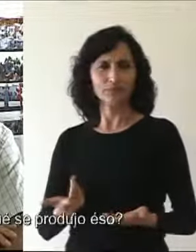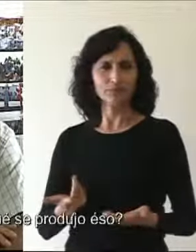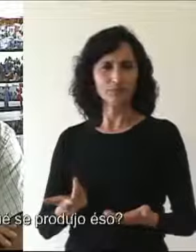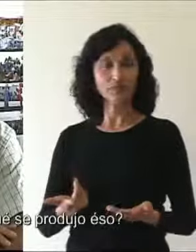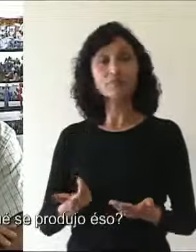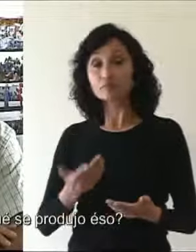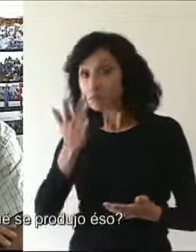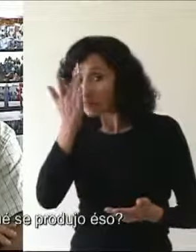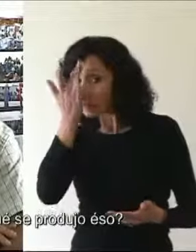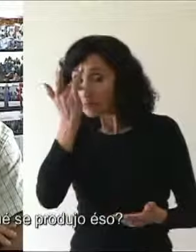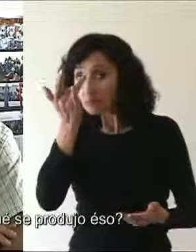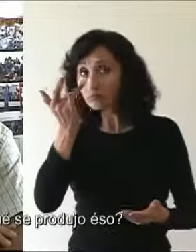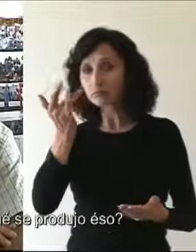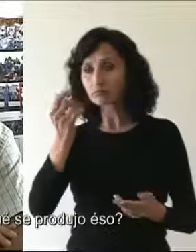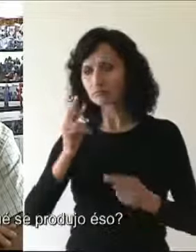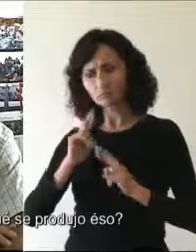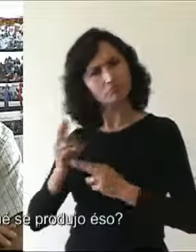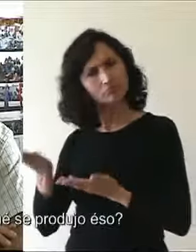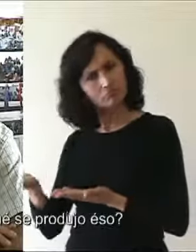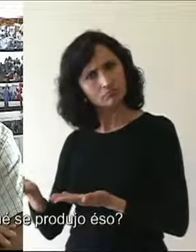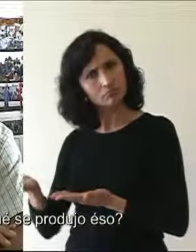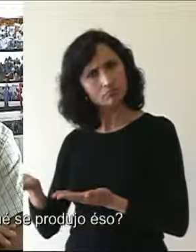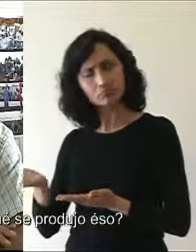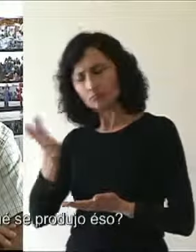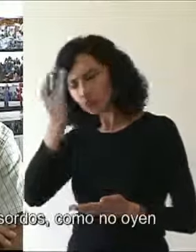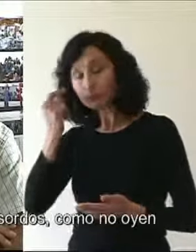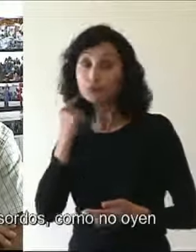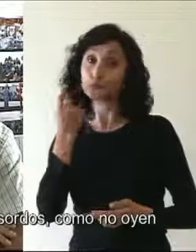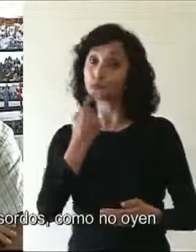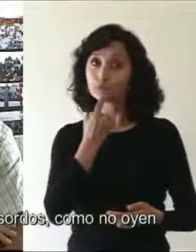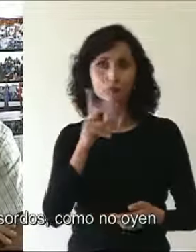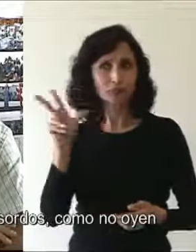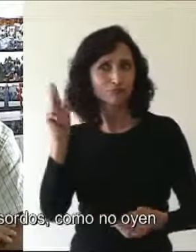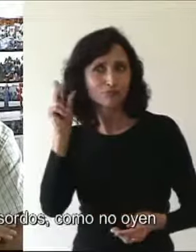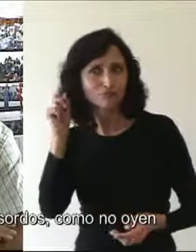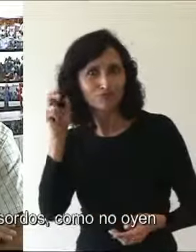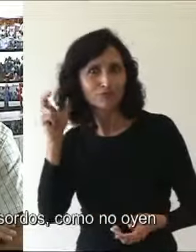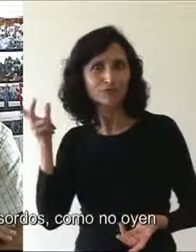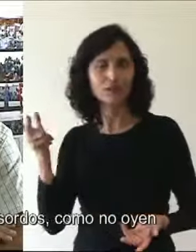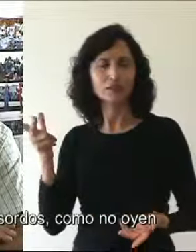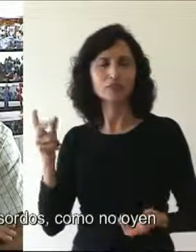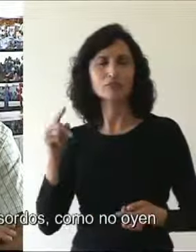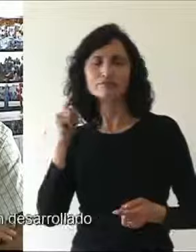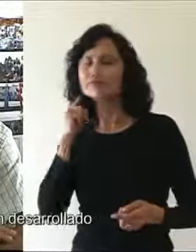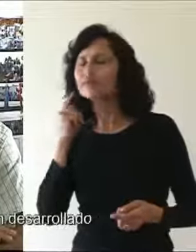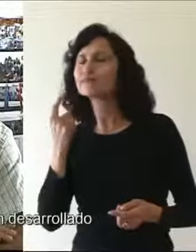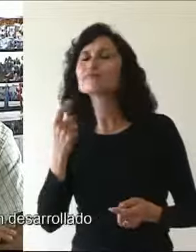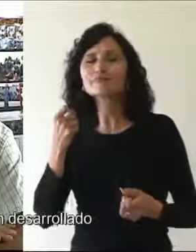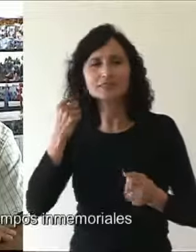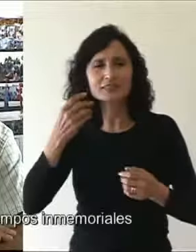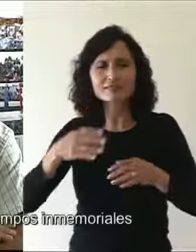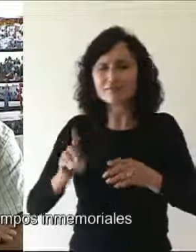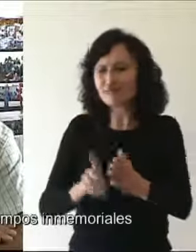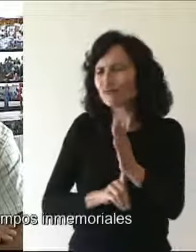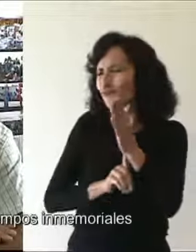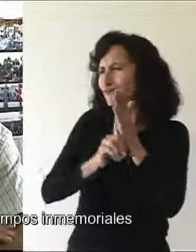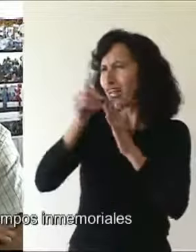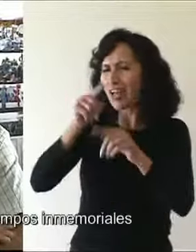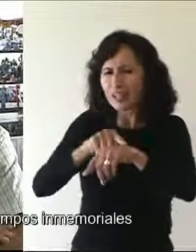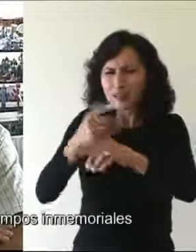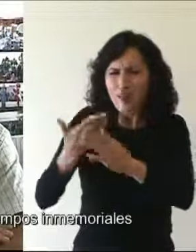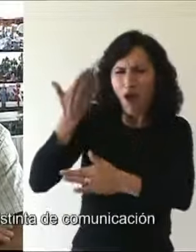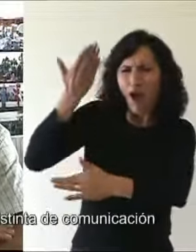sordera. ¿Por qué se produjo eso? Porque los sordos, como no oyen, han desarrollado desde